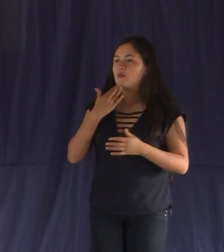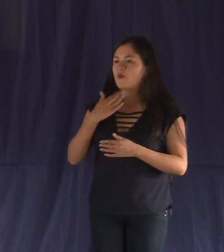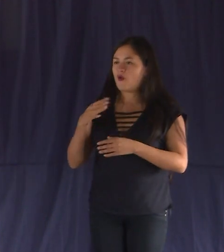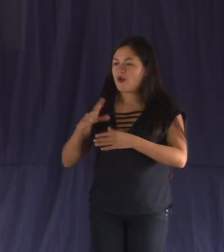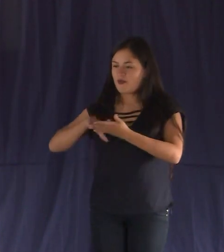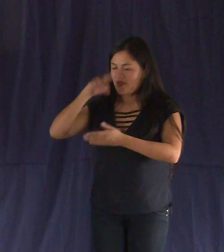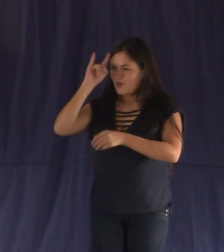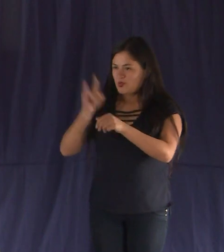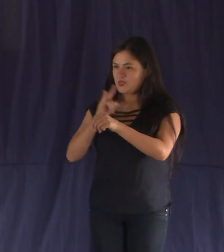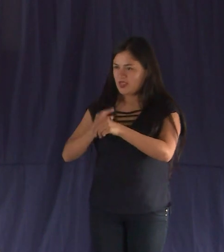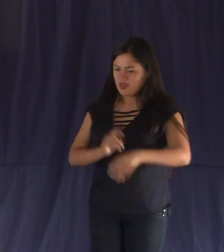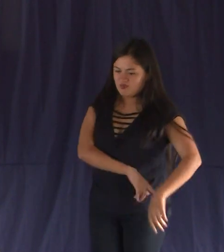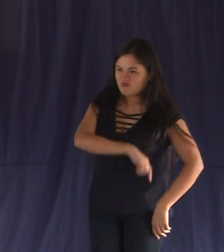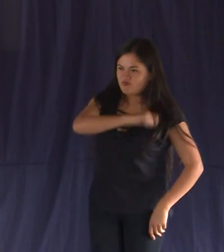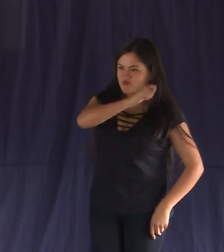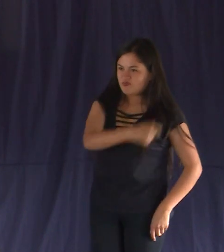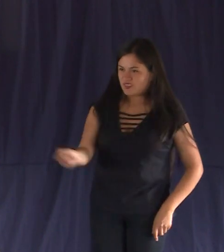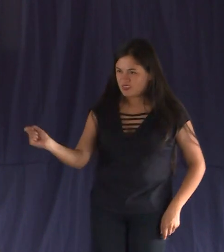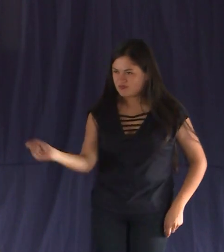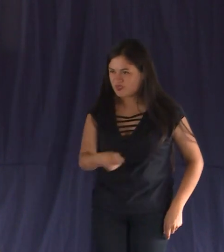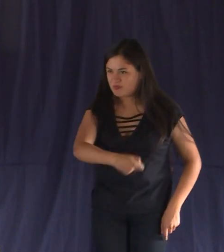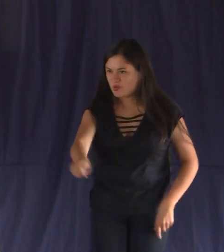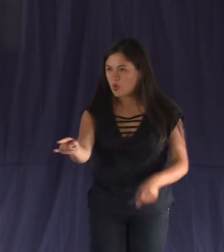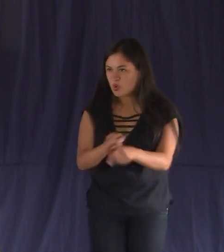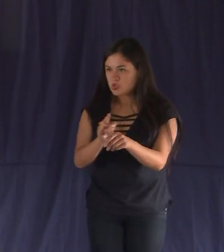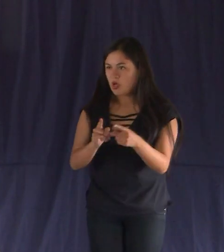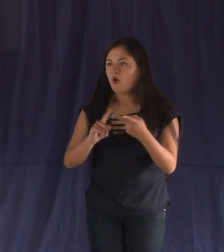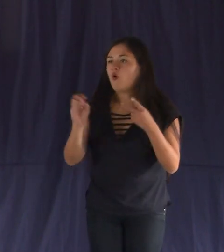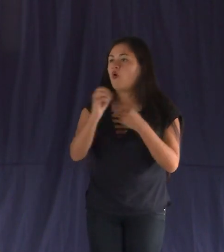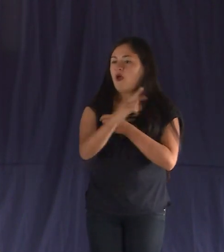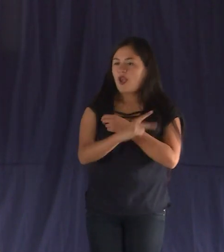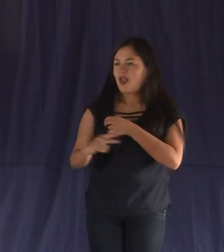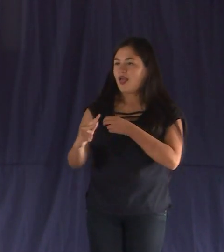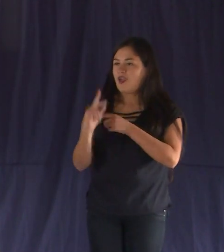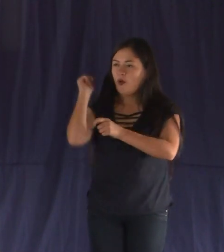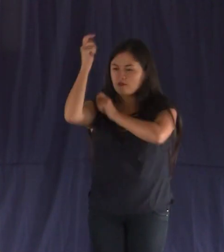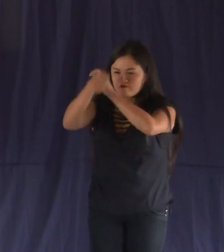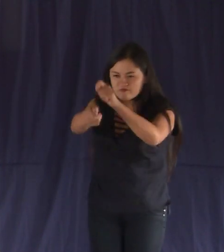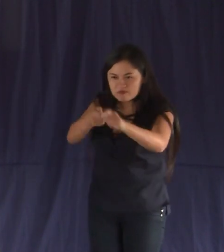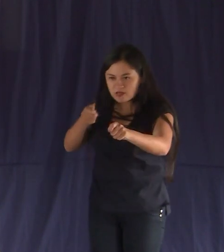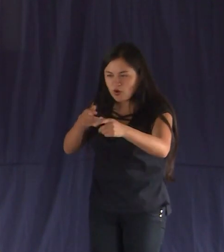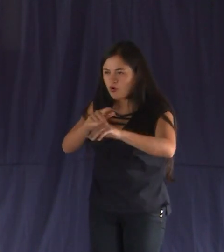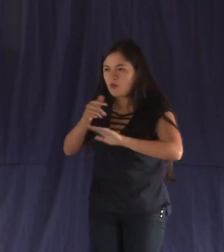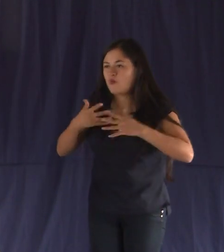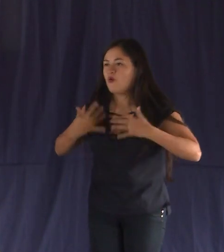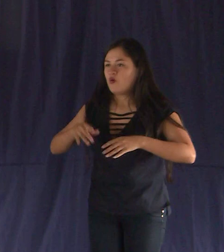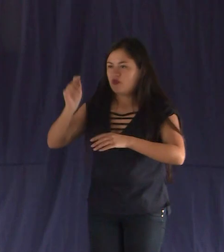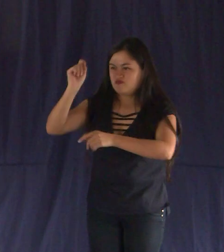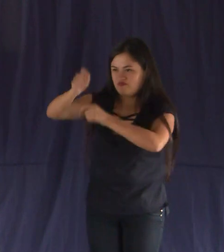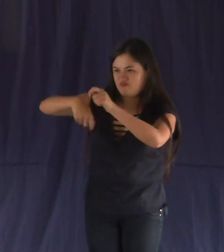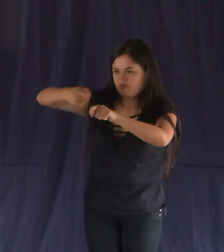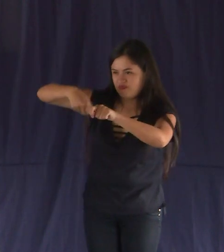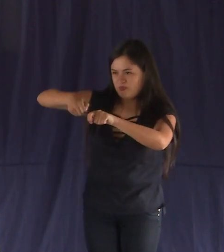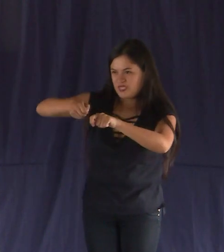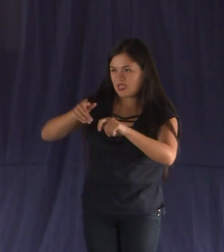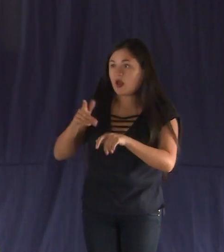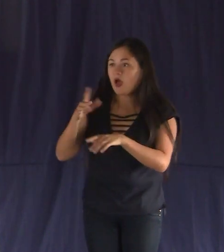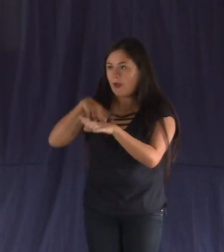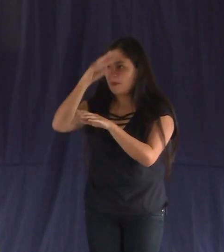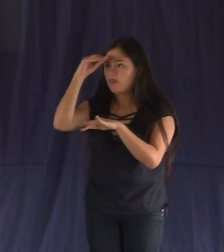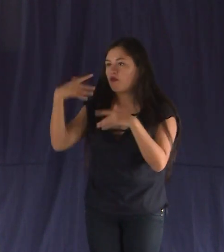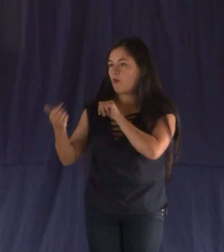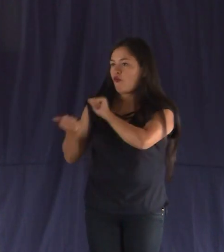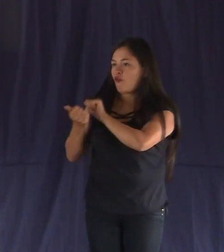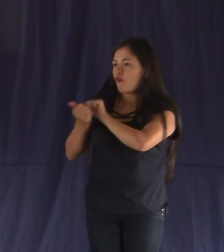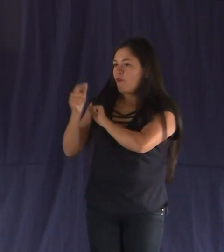machete hasta saber nadar, pescar, absolutamente todo. Entonces, ahí desarrollan su parte motriz, su